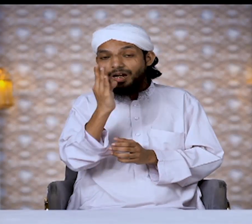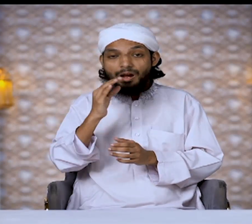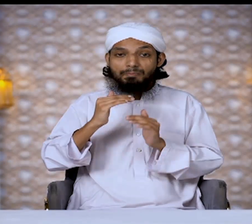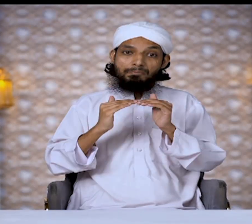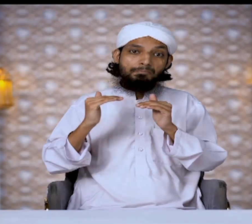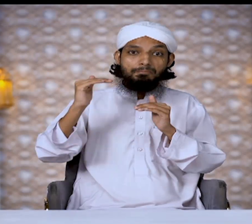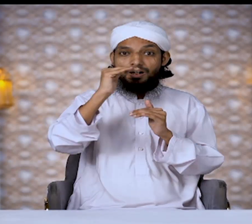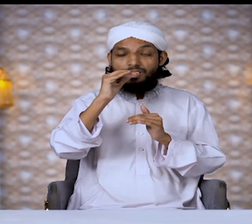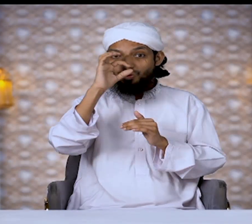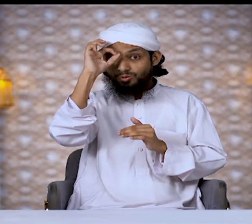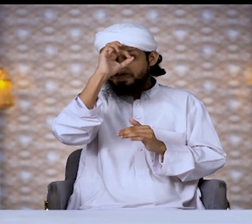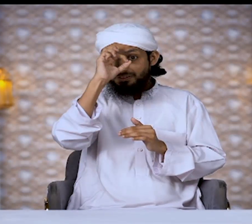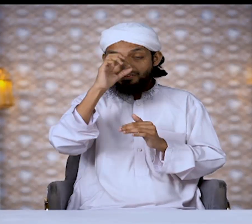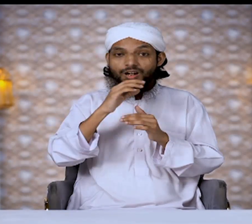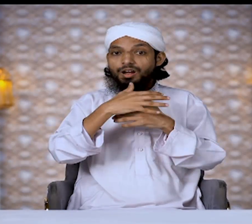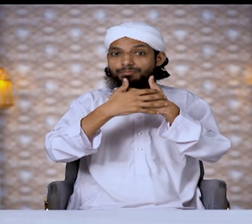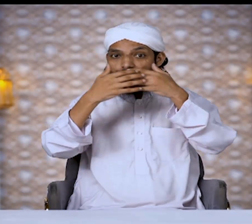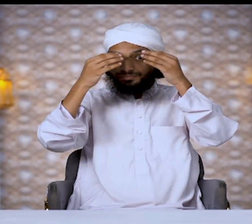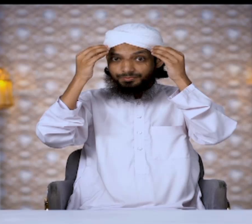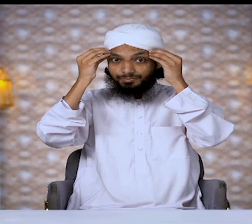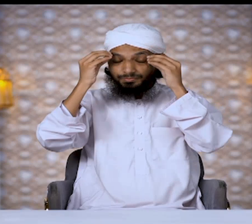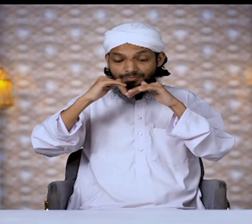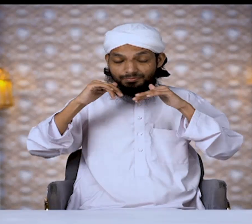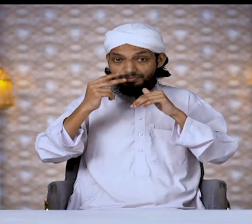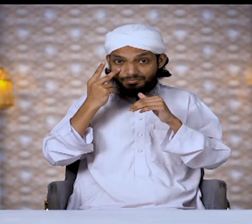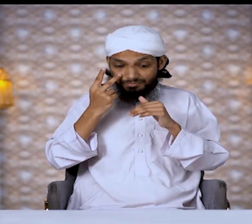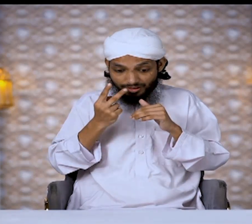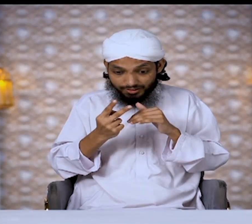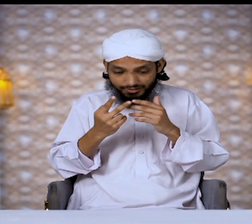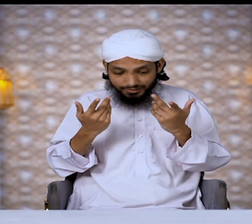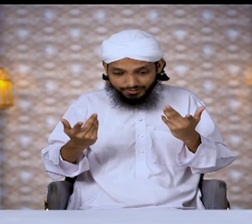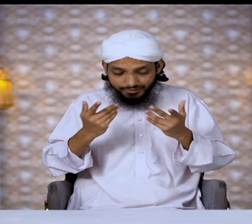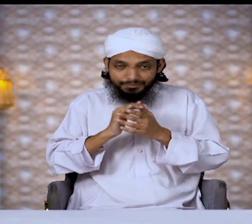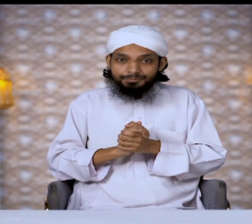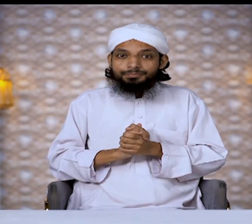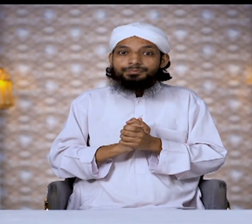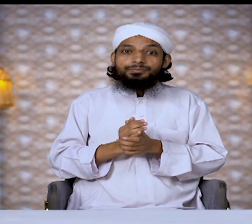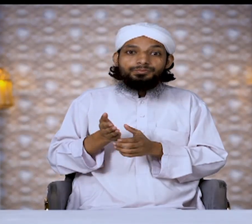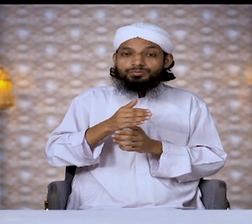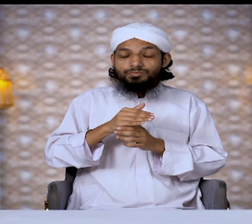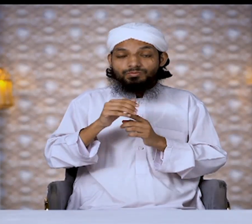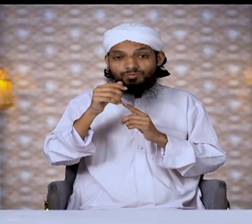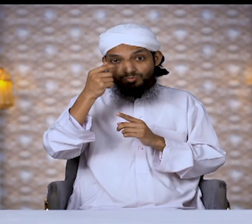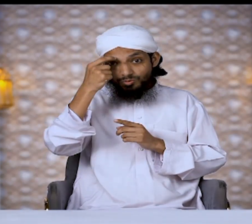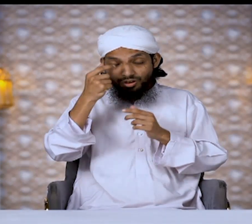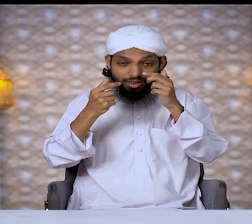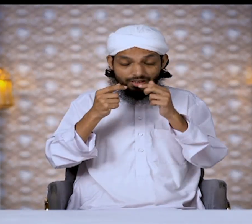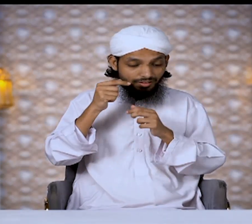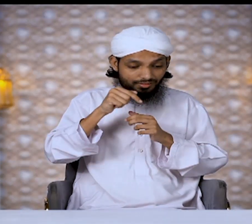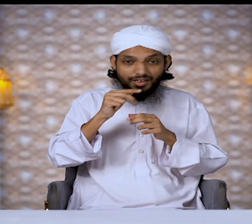بڑے علماء کرام اور مفتیان اعظام بھی تحقیقی جوابات اور پیچیدہ مسائل کے حل کے لیے اعلیٰ حضرت رحمت اللہ